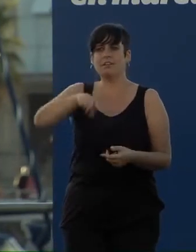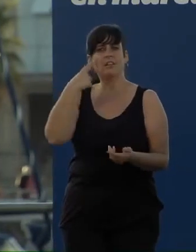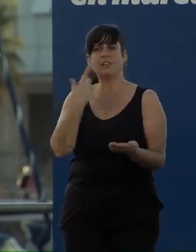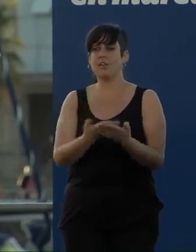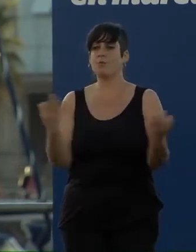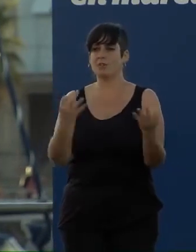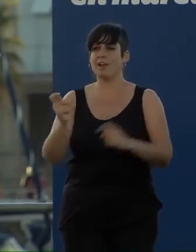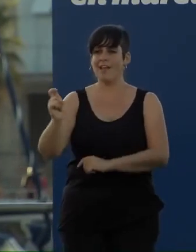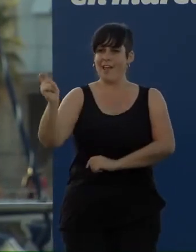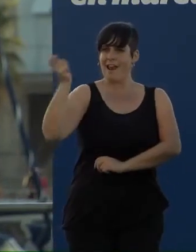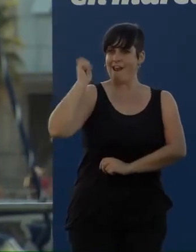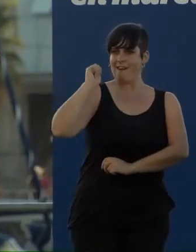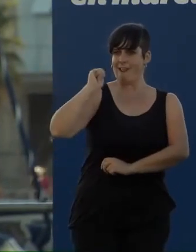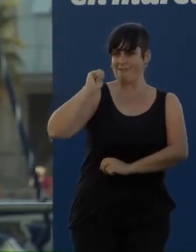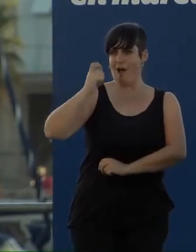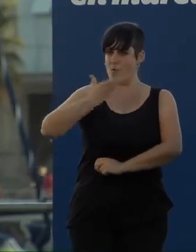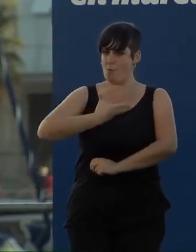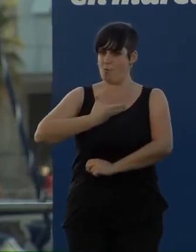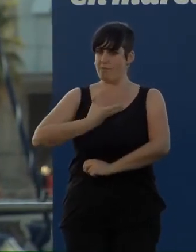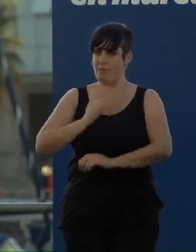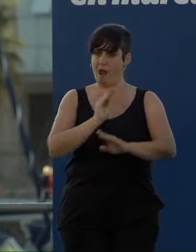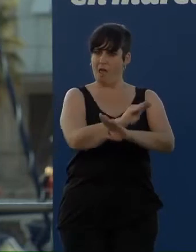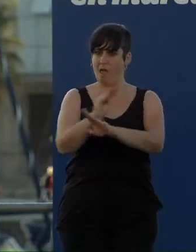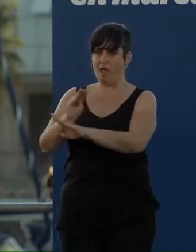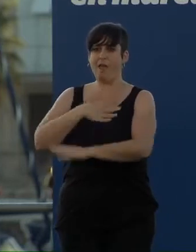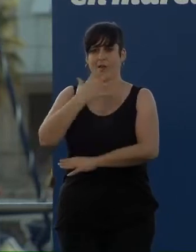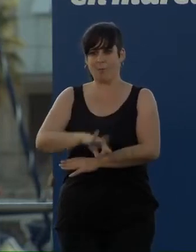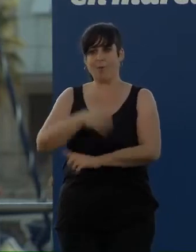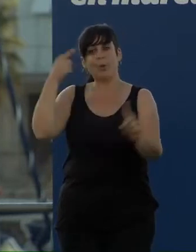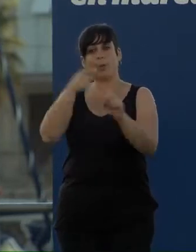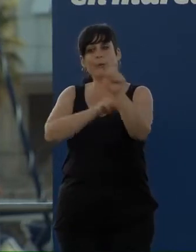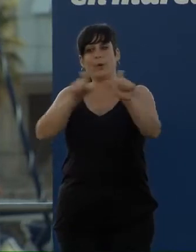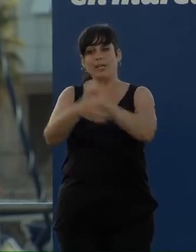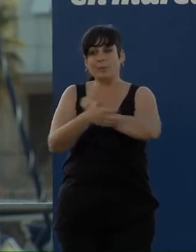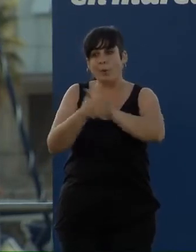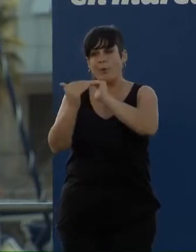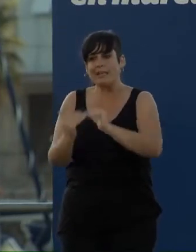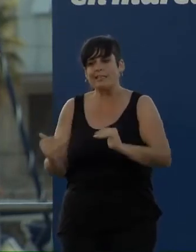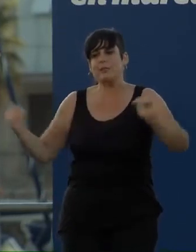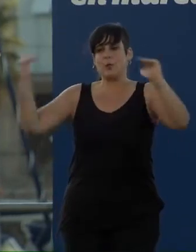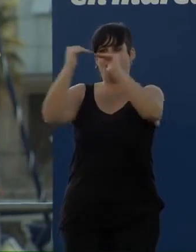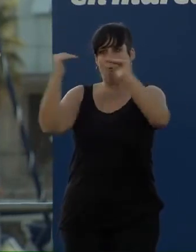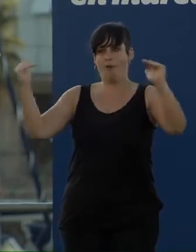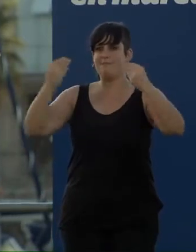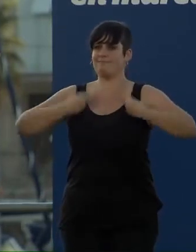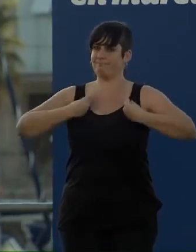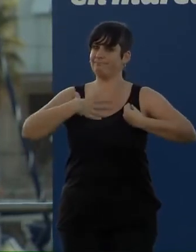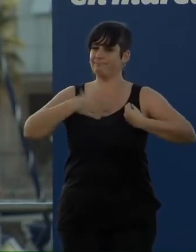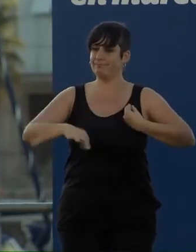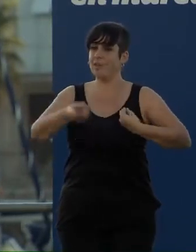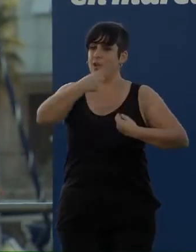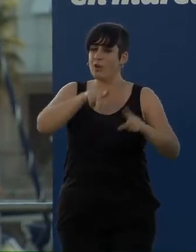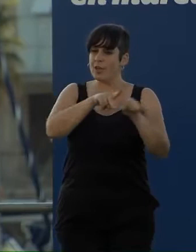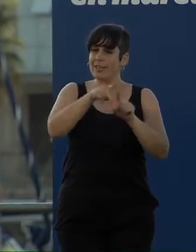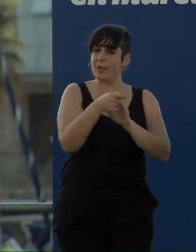ral para audar aos que menos tiñan para Queen ig oportunidades resto vimos aquí a predicar estamos dando trigo y